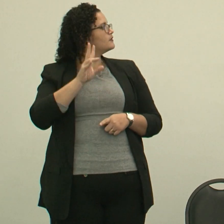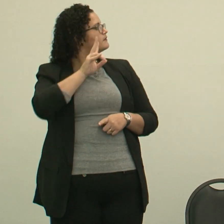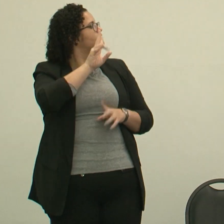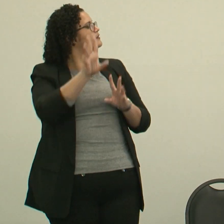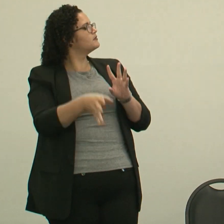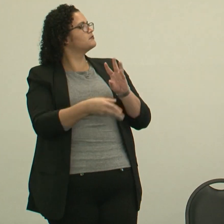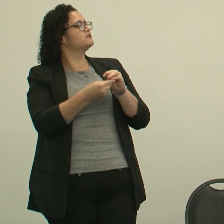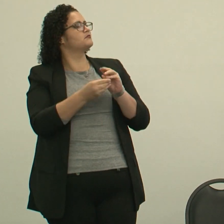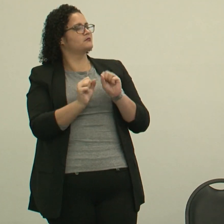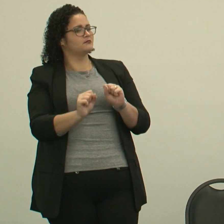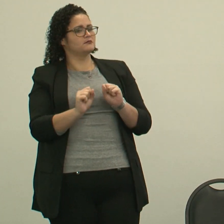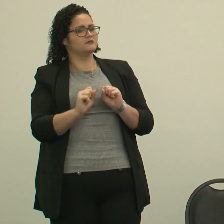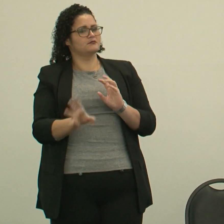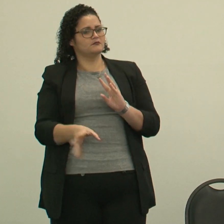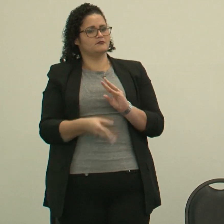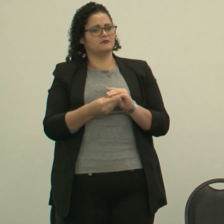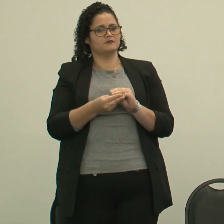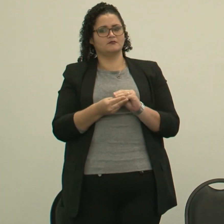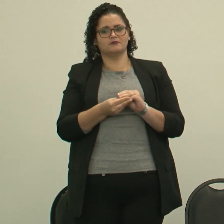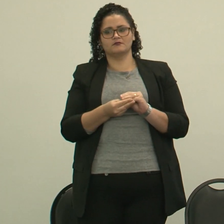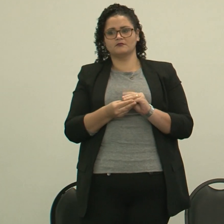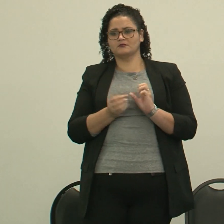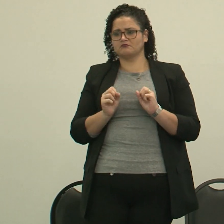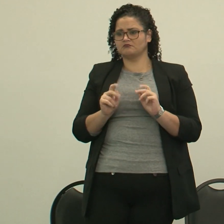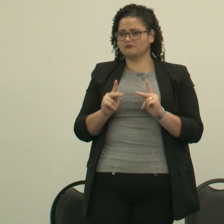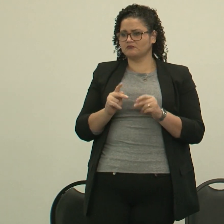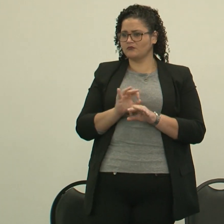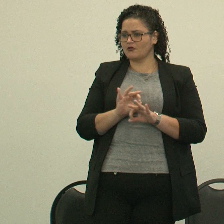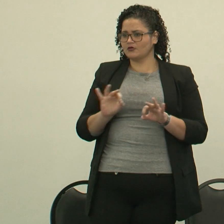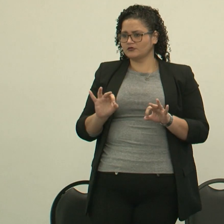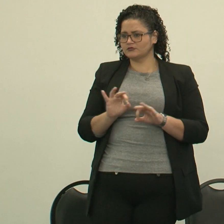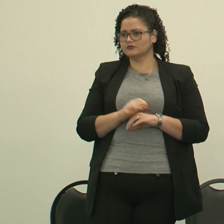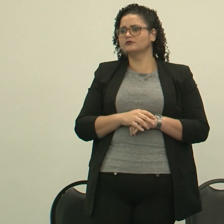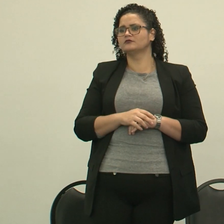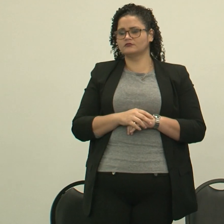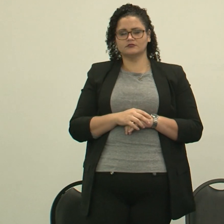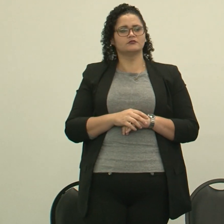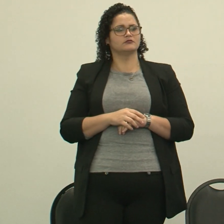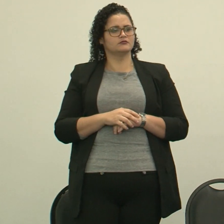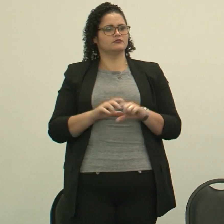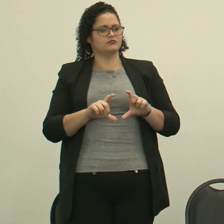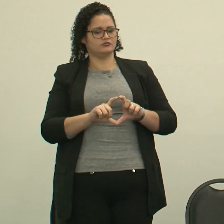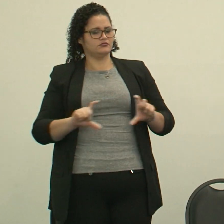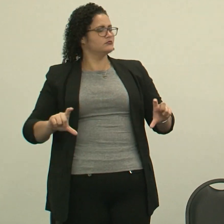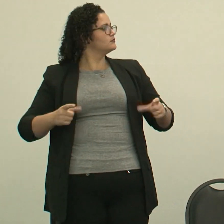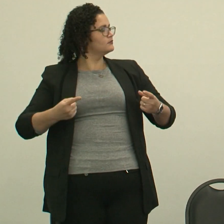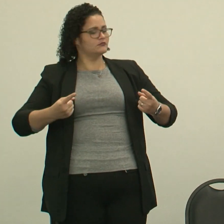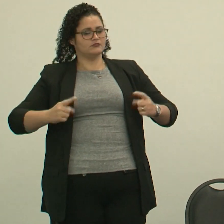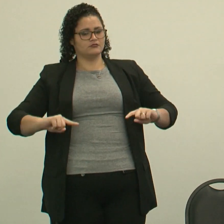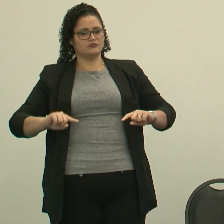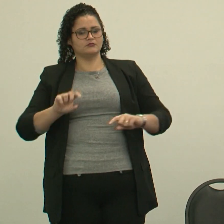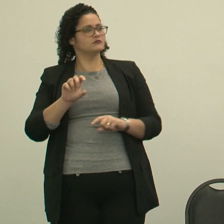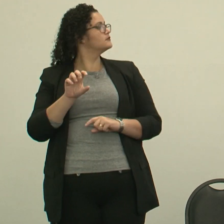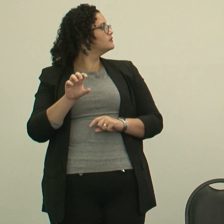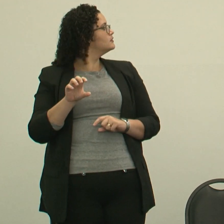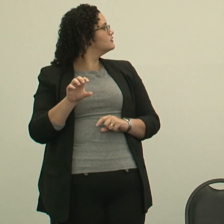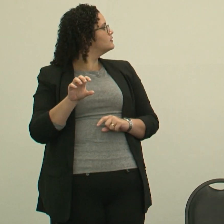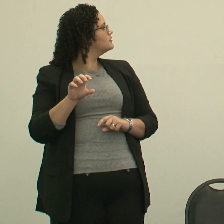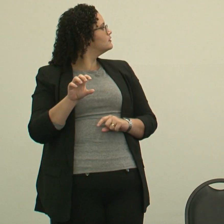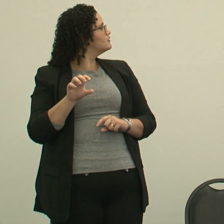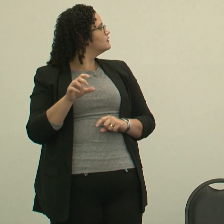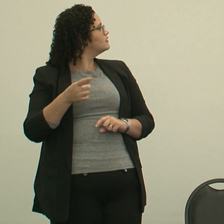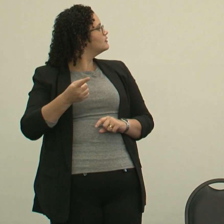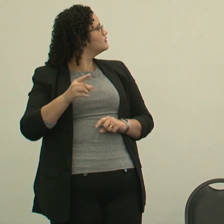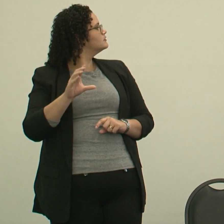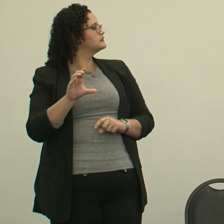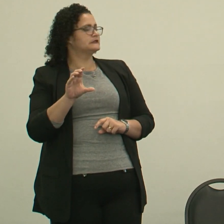mais que eles poderiam trabalhar ou acha que deu conta? Eles estão trabalhando com a tirinha de baixo, do Cedric ter sentido lá